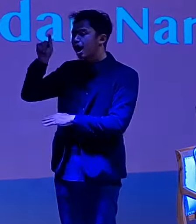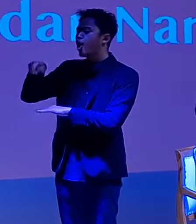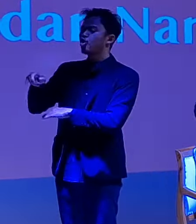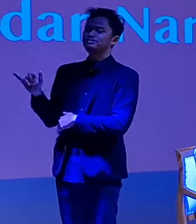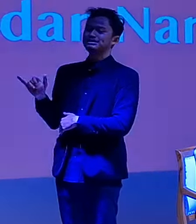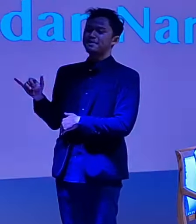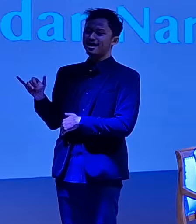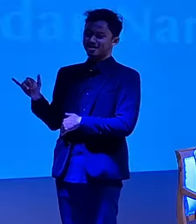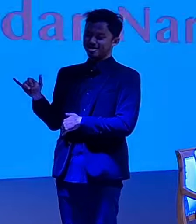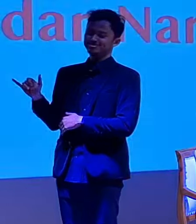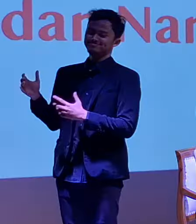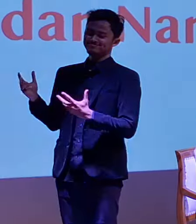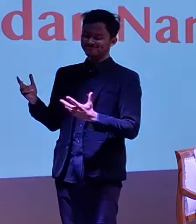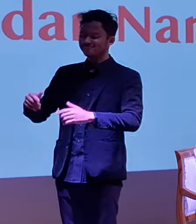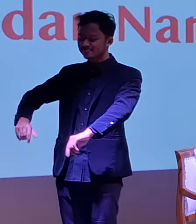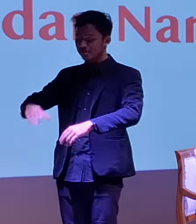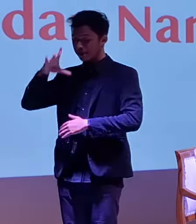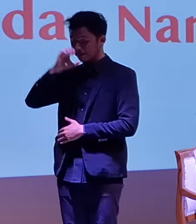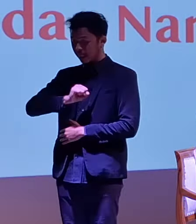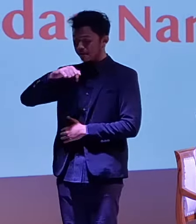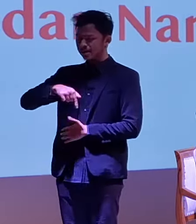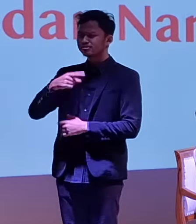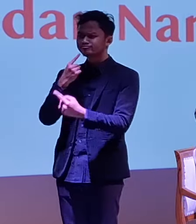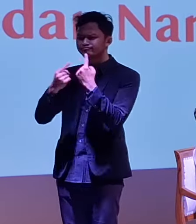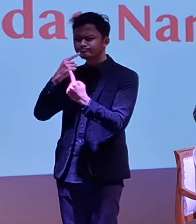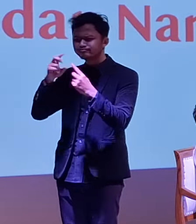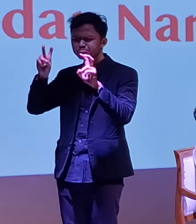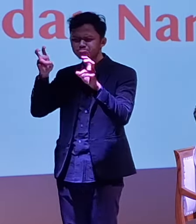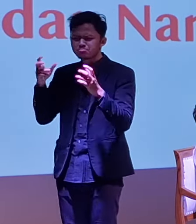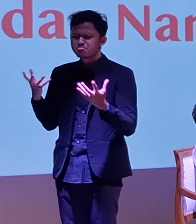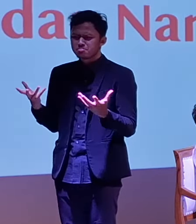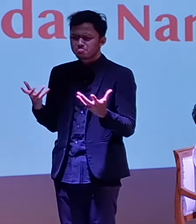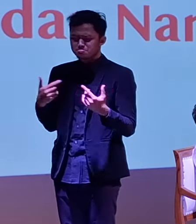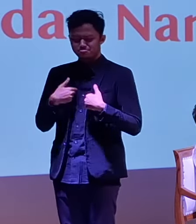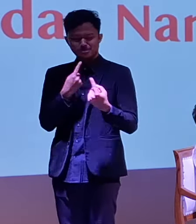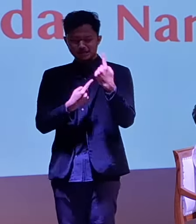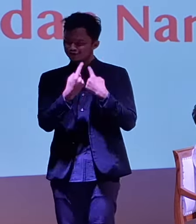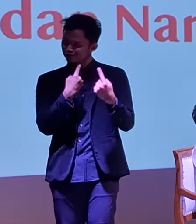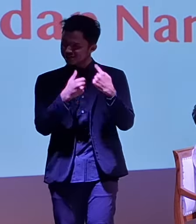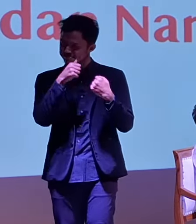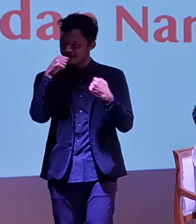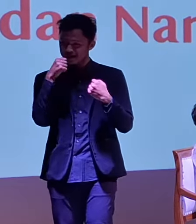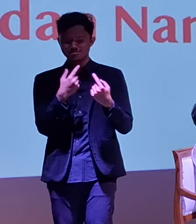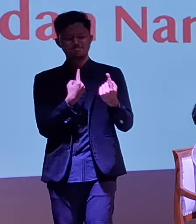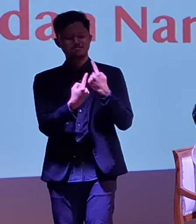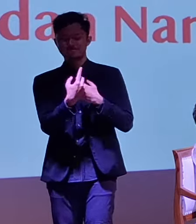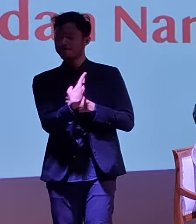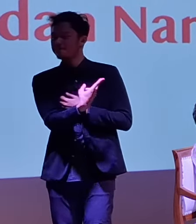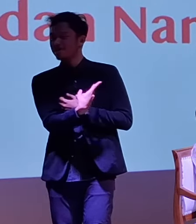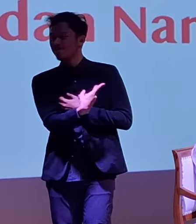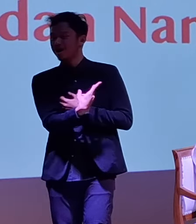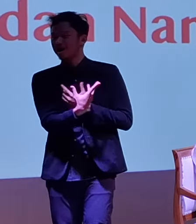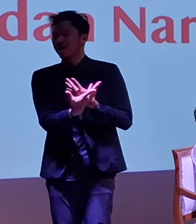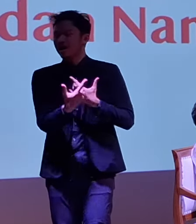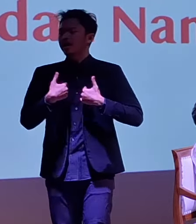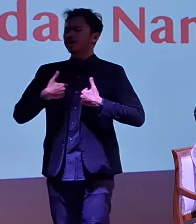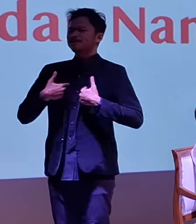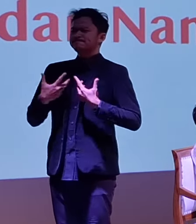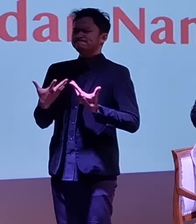Jadi malam ini kita akan berbincang-bincang, Mas Anies. Ini kan